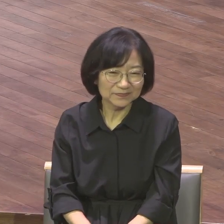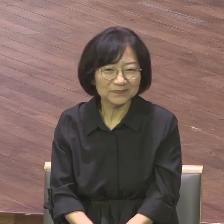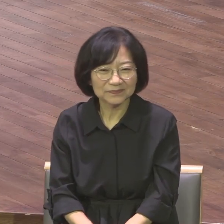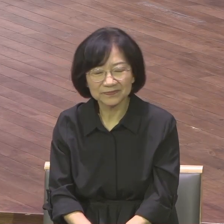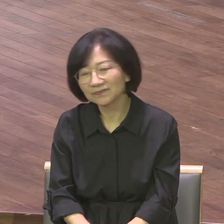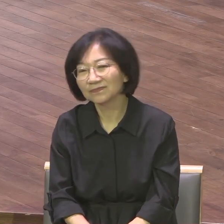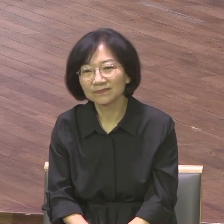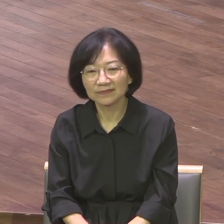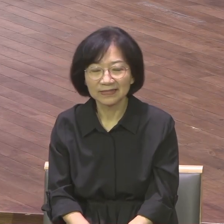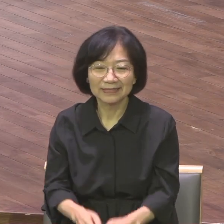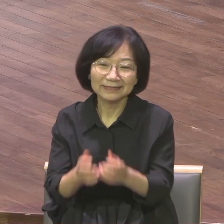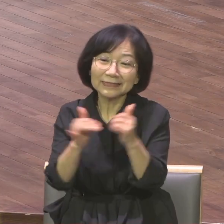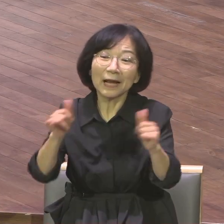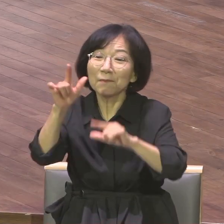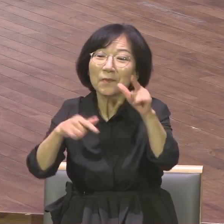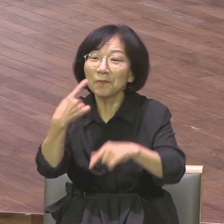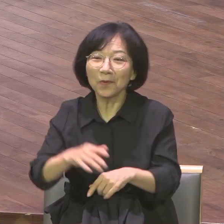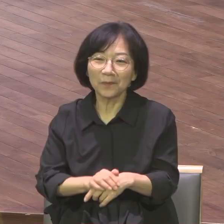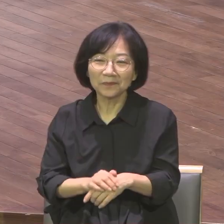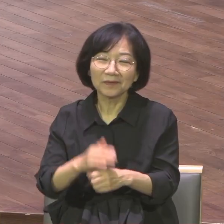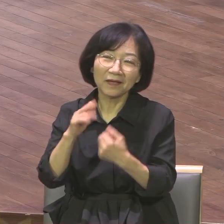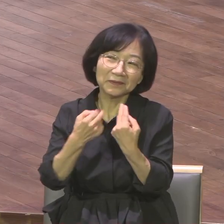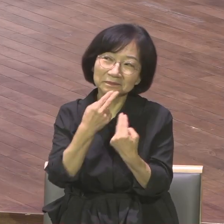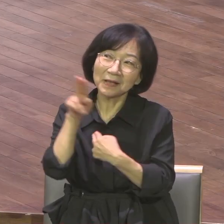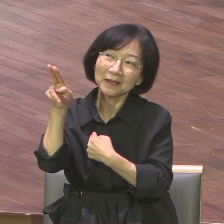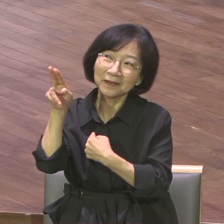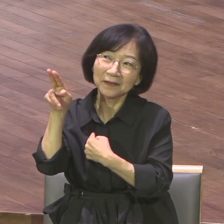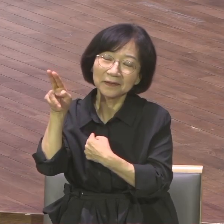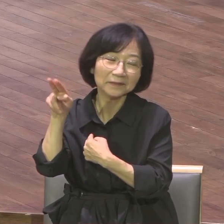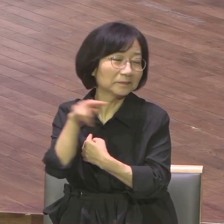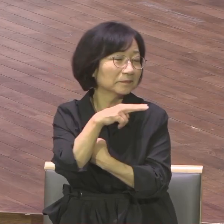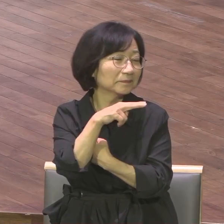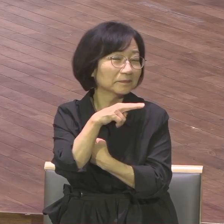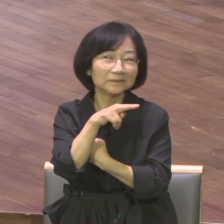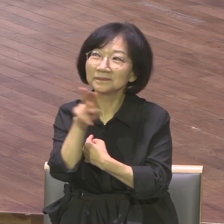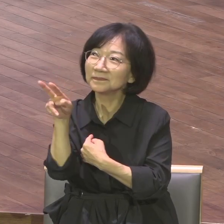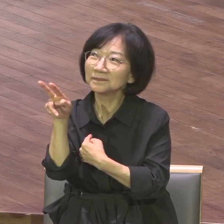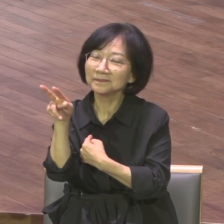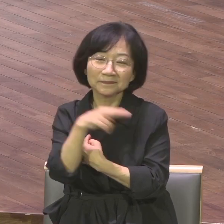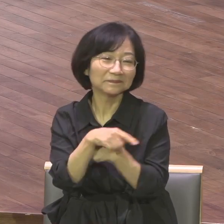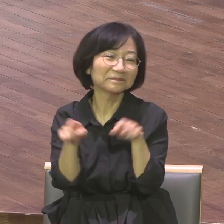하나님 바라봤다가 사장 바라봤다. 양다리 걸치면 고난이 있어.